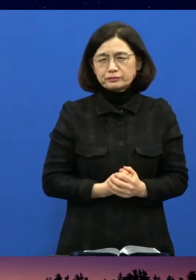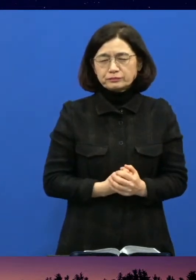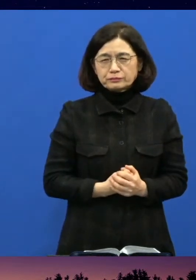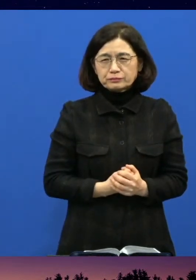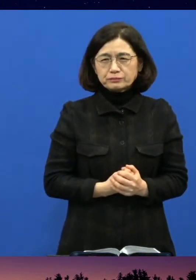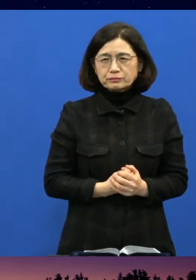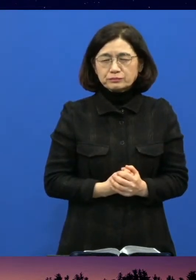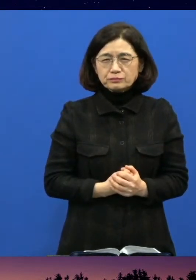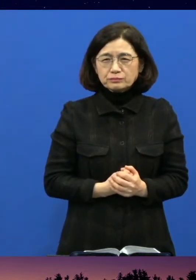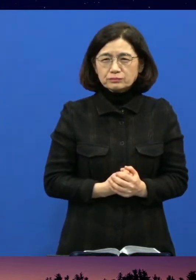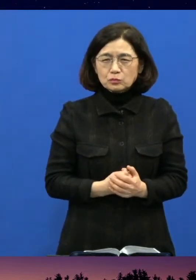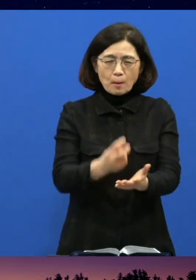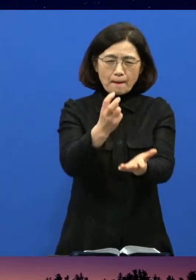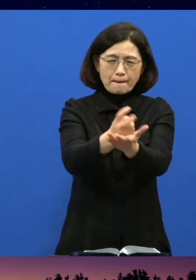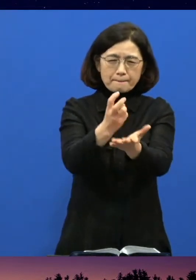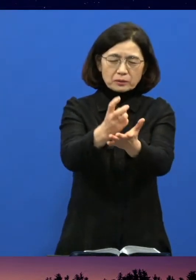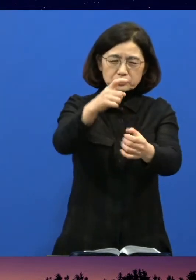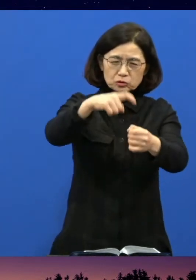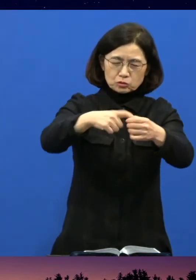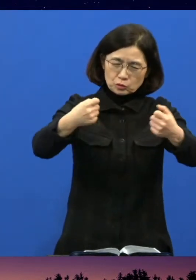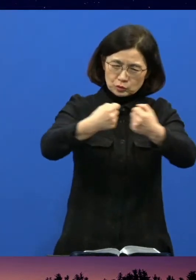법리적 싸움을 해야 되고,